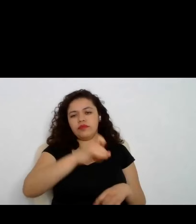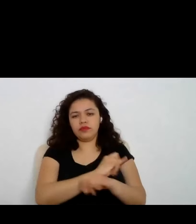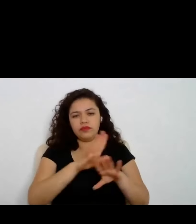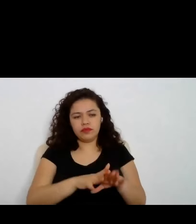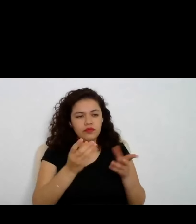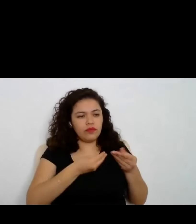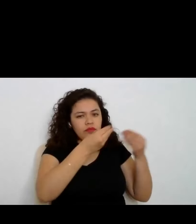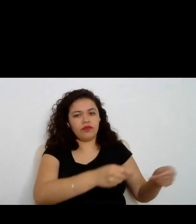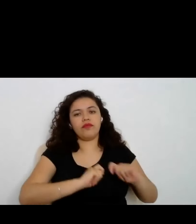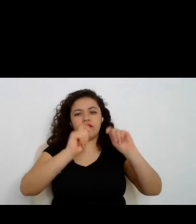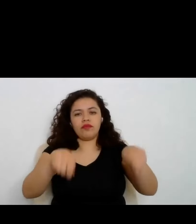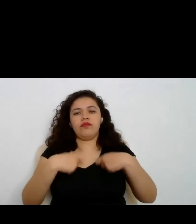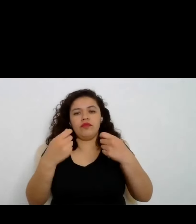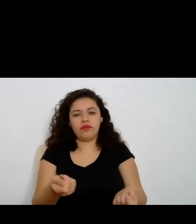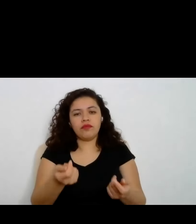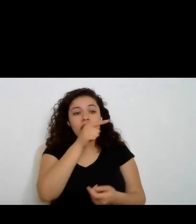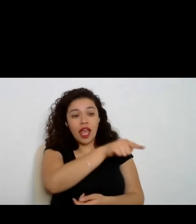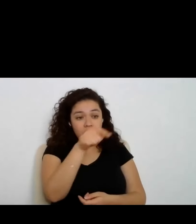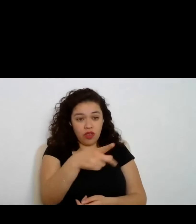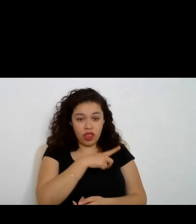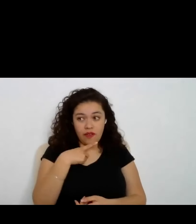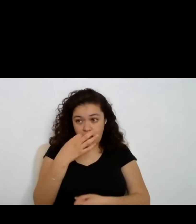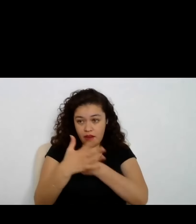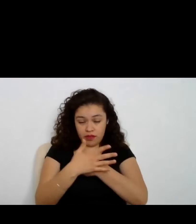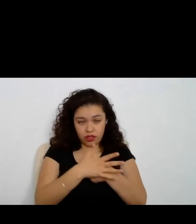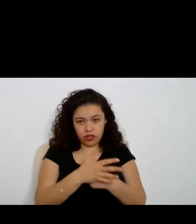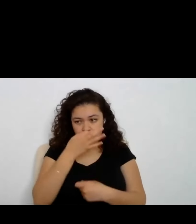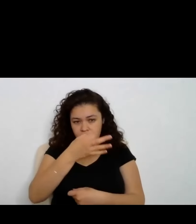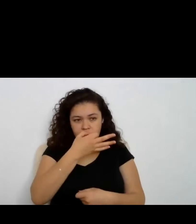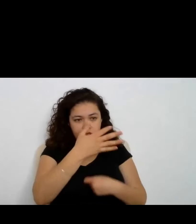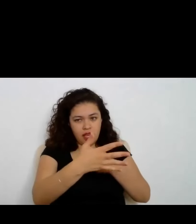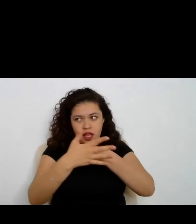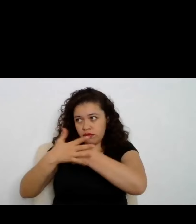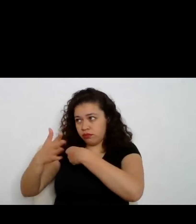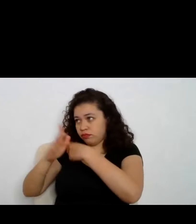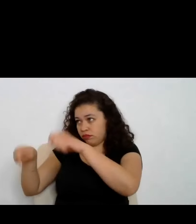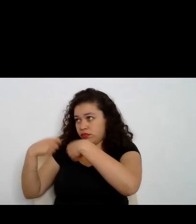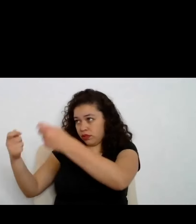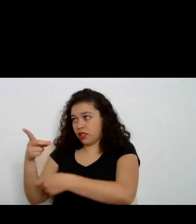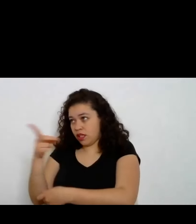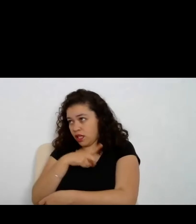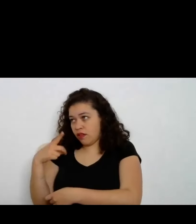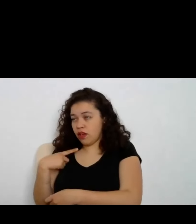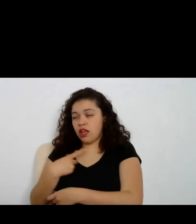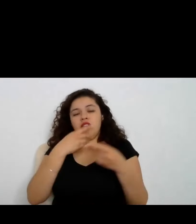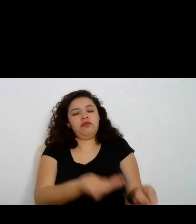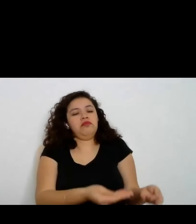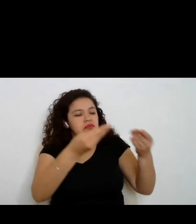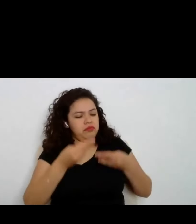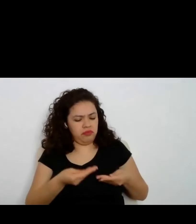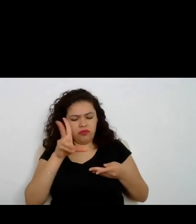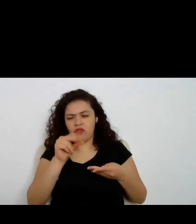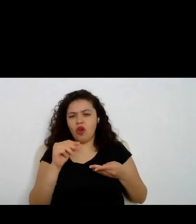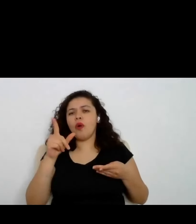necesitan poner a mi disposición un aviso de privacidad porque se trata de datos corporativos los que estoy dando.